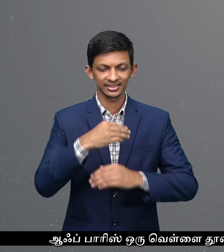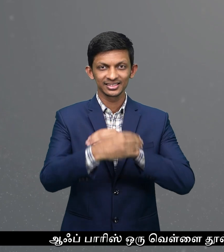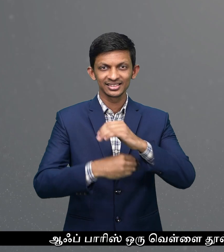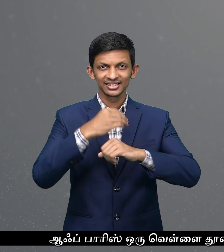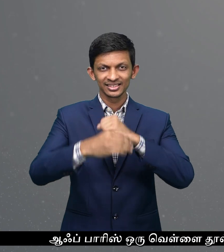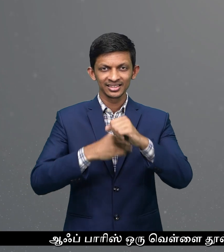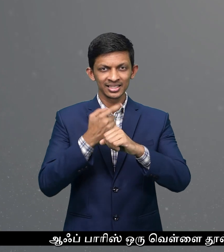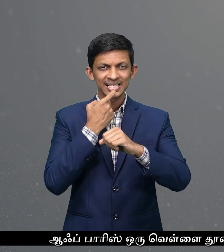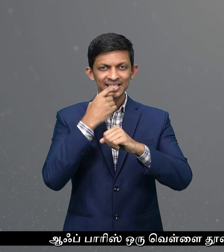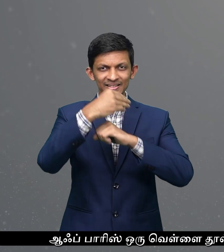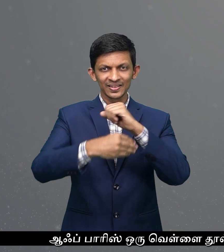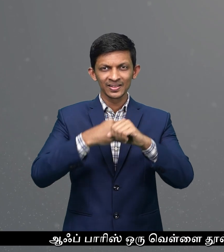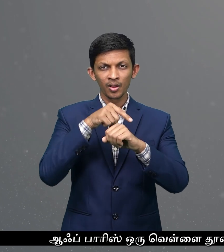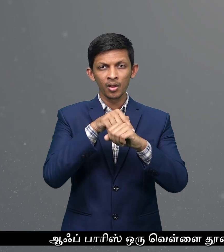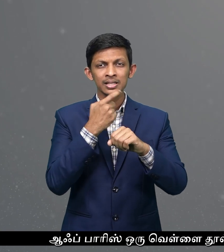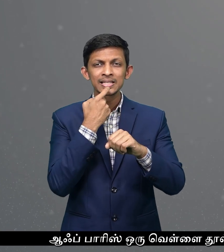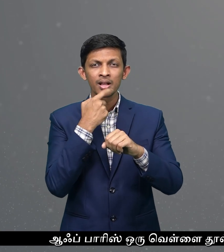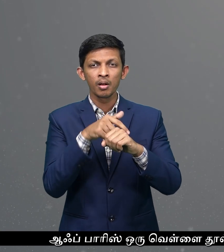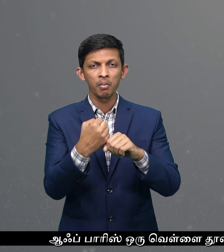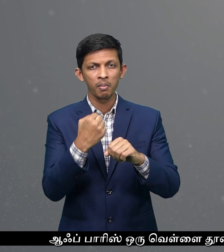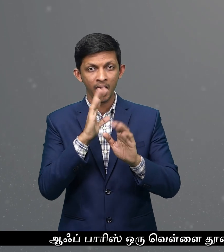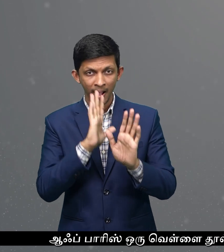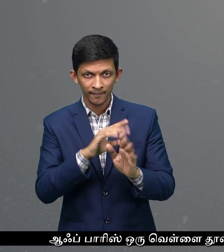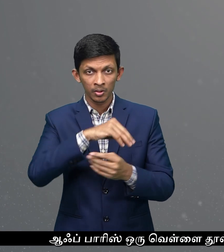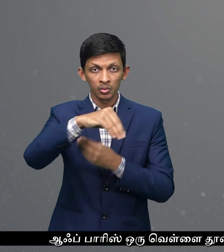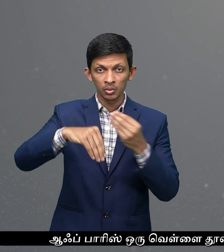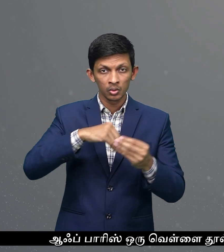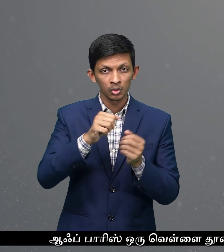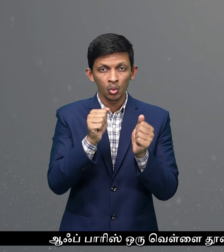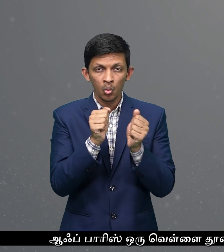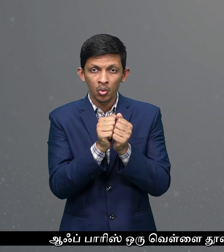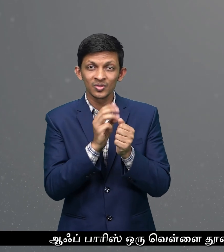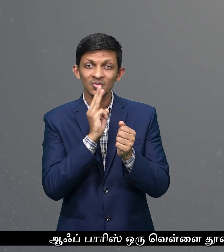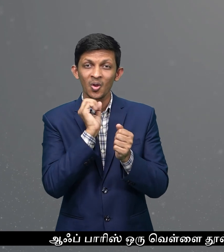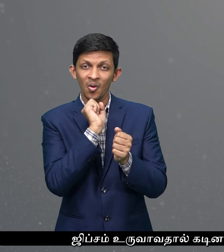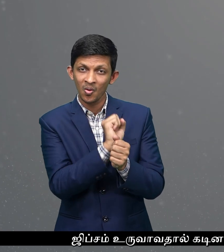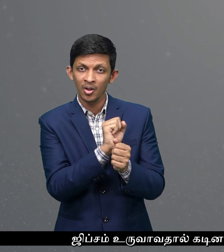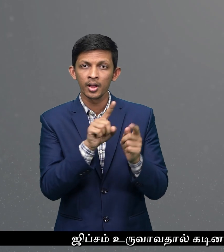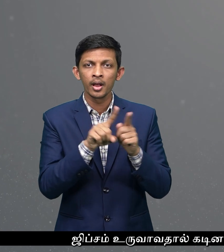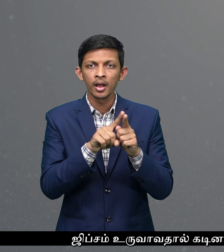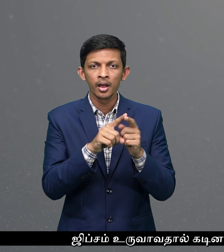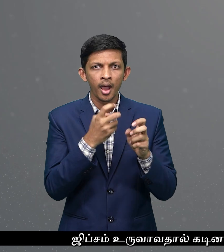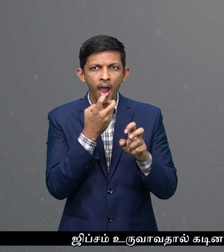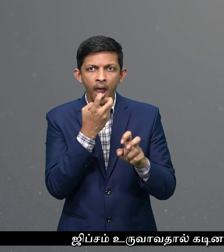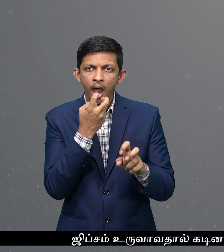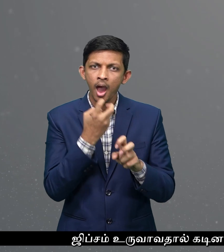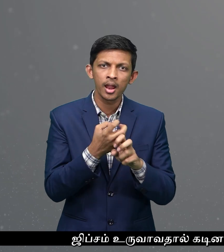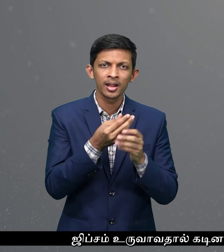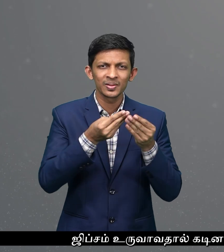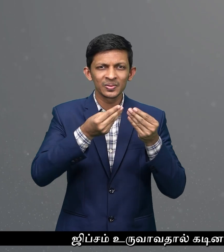பிளாஸ்டர் ஆஃப் பாரிஸ் ஒரு வெள்ளை தூள் போன்ற மற்றும் தண்ணீருடன் கலக்கும்போது ஜிப்சம் உருவாகுவதால்